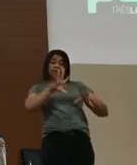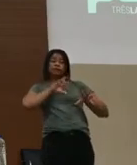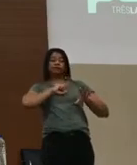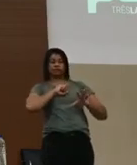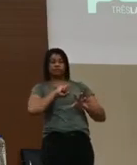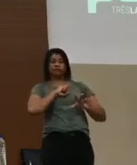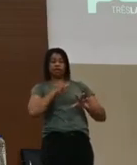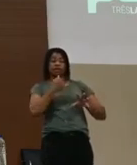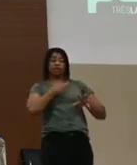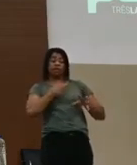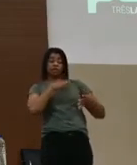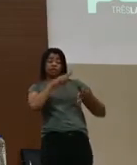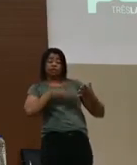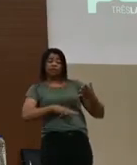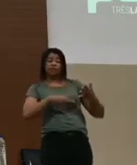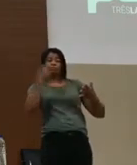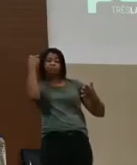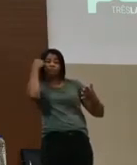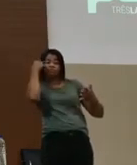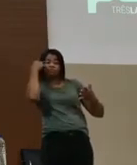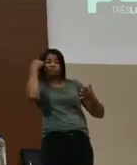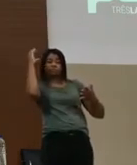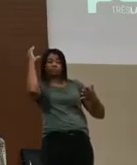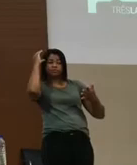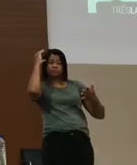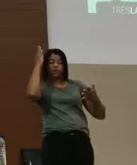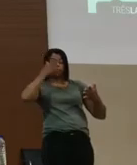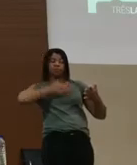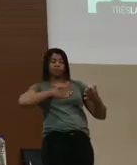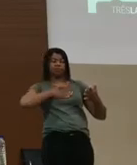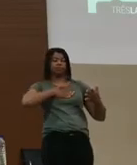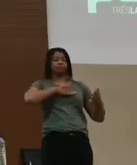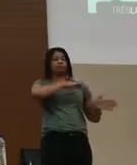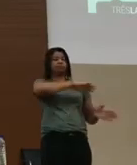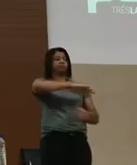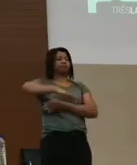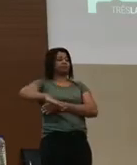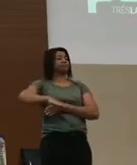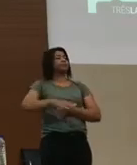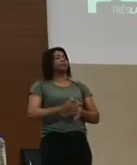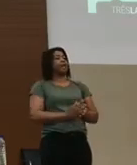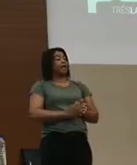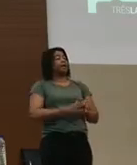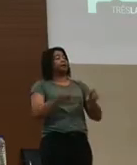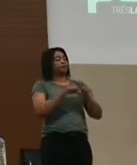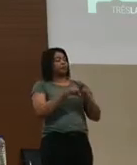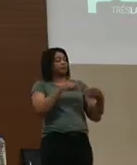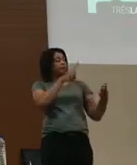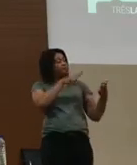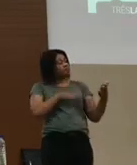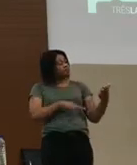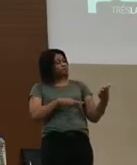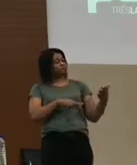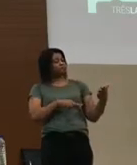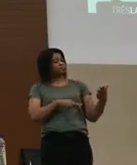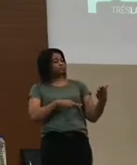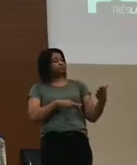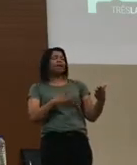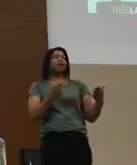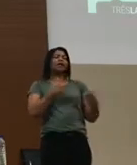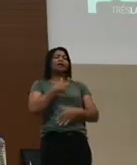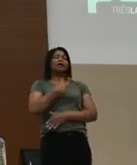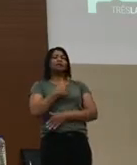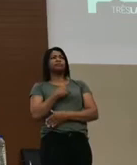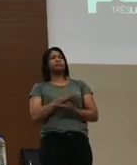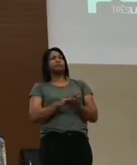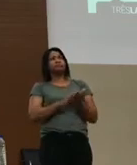meditando, e é interessante que dentro daquilo que o moço fala ali no seu livro, dentro da aplicação desse texto, e que me chamou muita atenção, eu nunca parei para